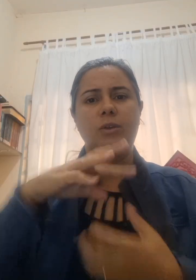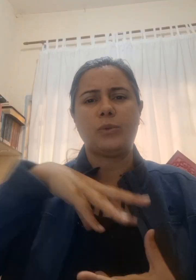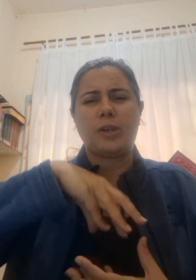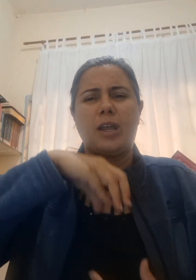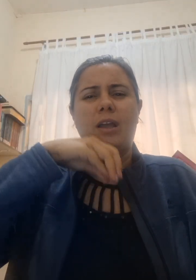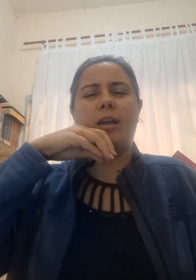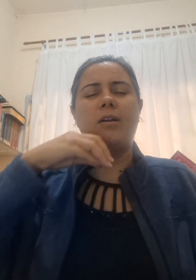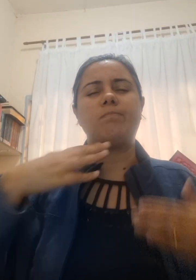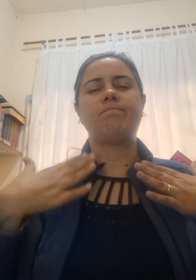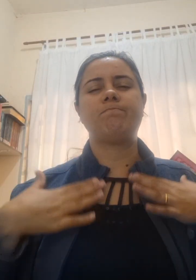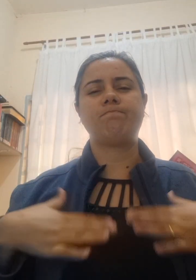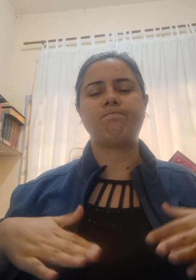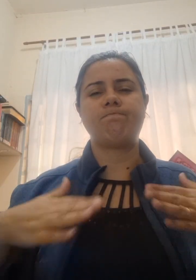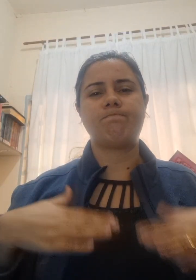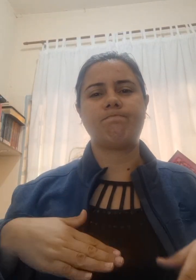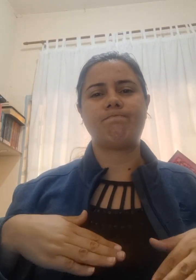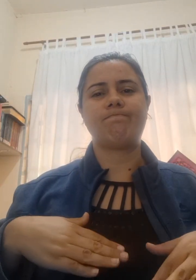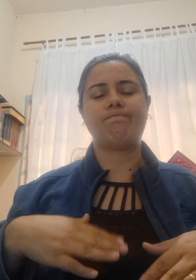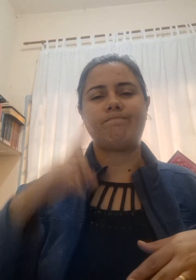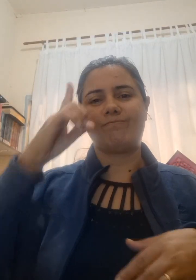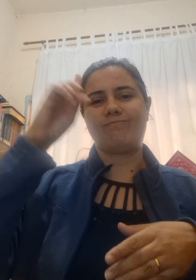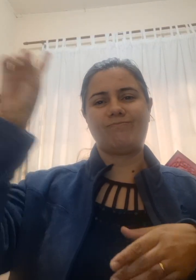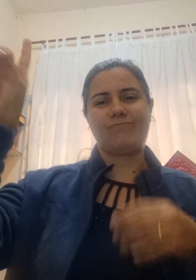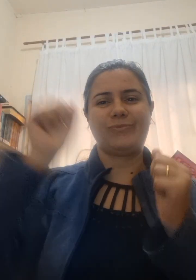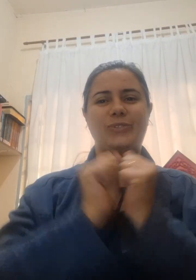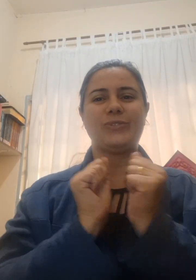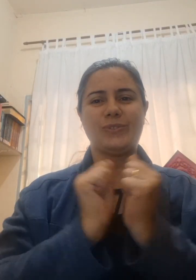ok? Sua alma descansa em Deus,